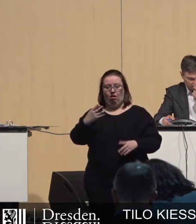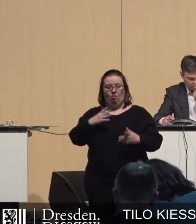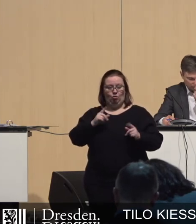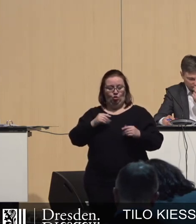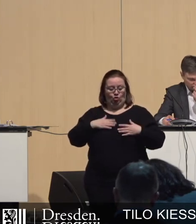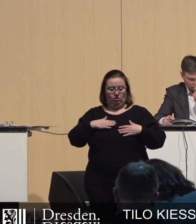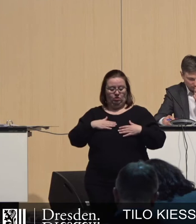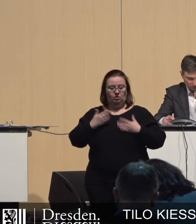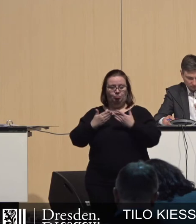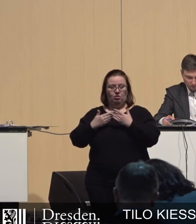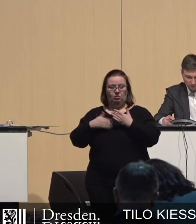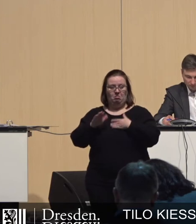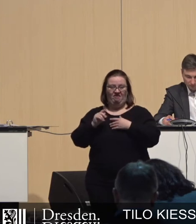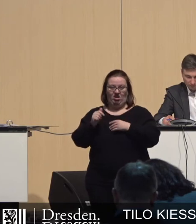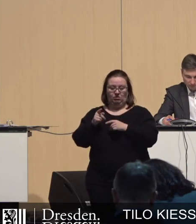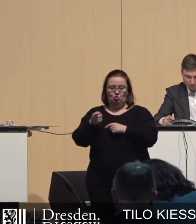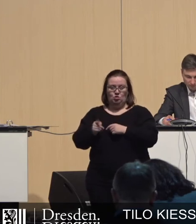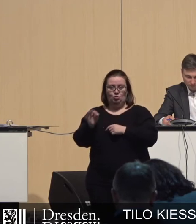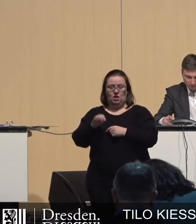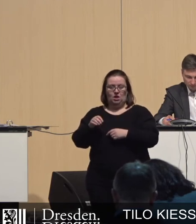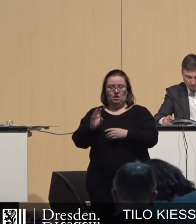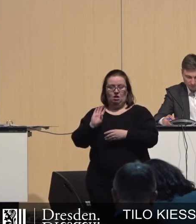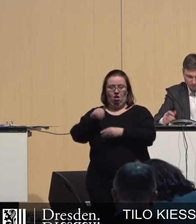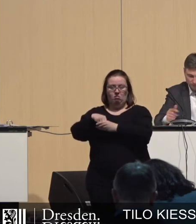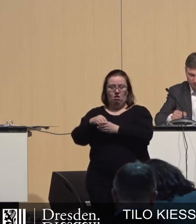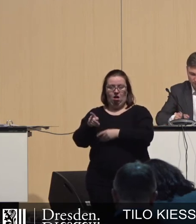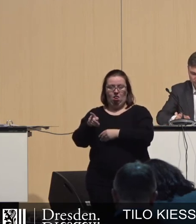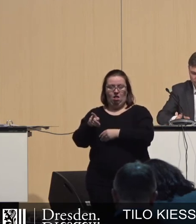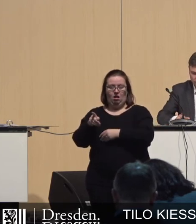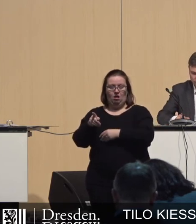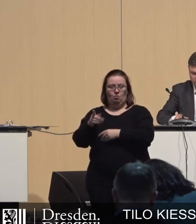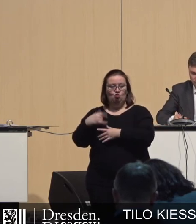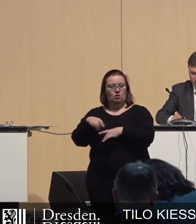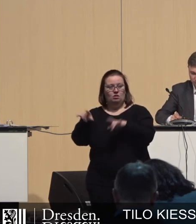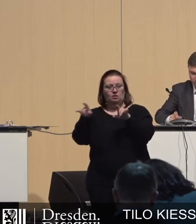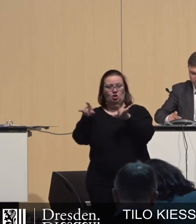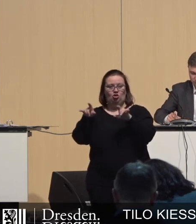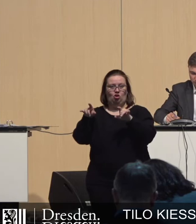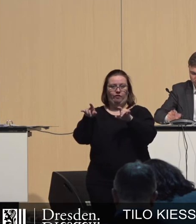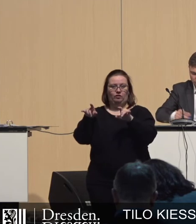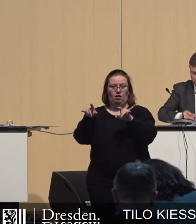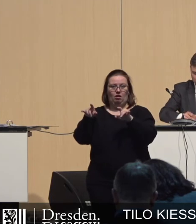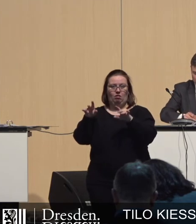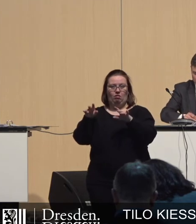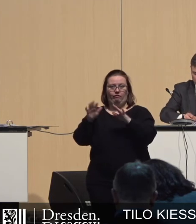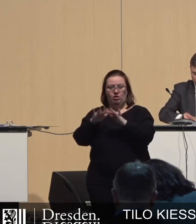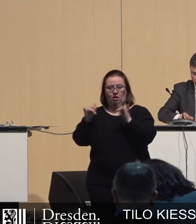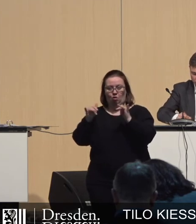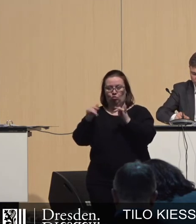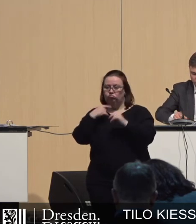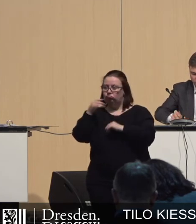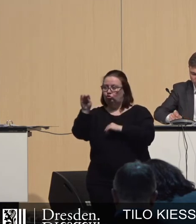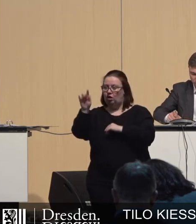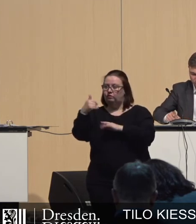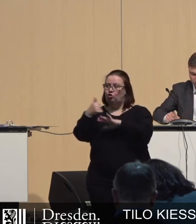unserem mehrheitlichen, bald 100%igen Anteil können wir dort in der Gesellschafterversammlung hingehen und dem Vorstand